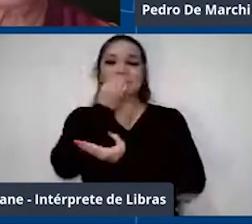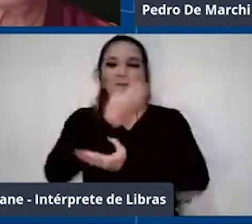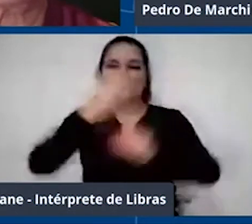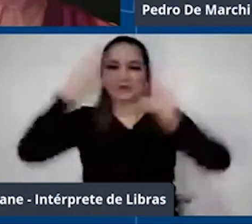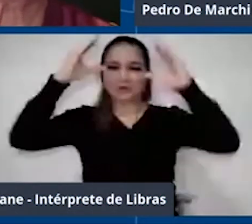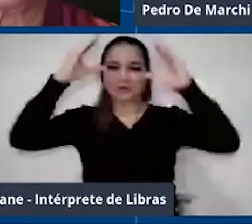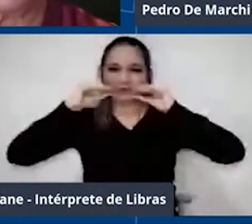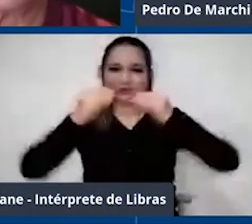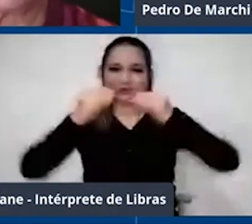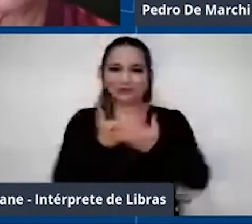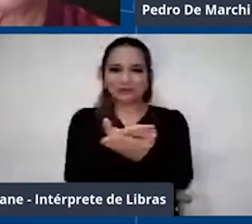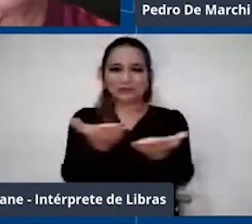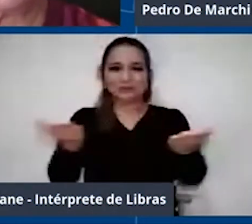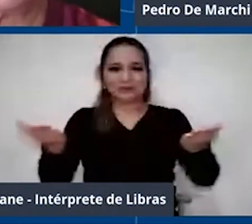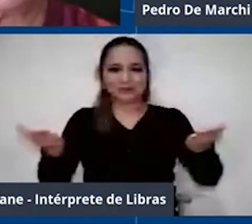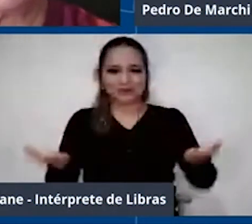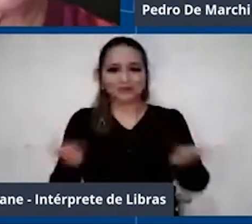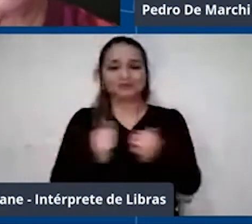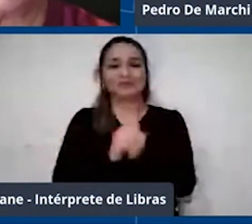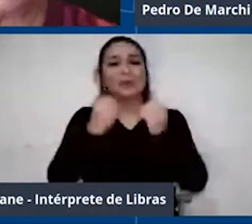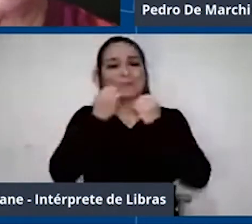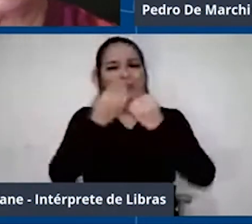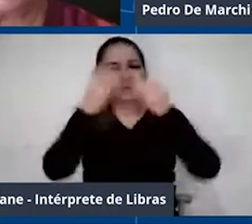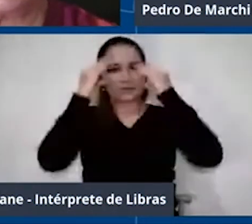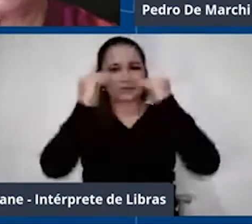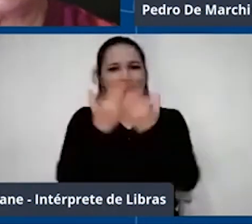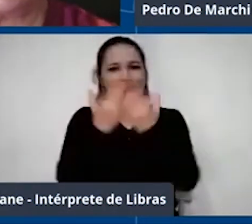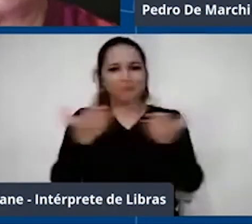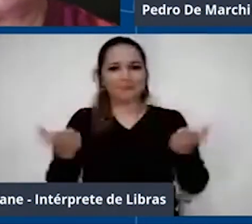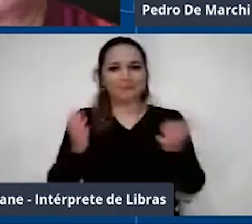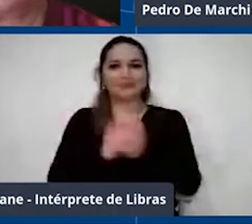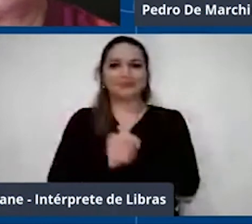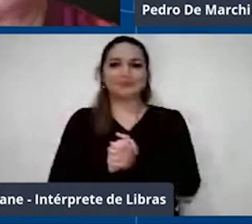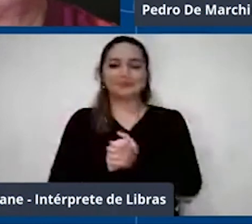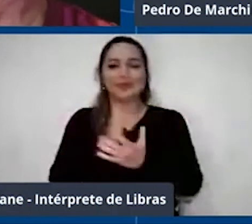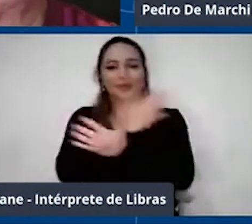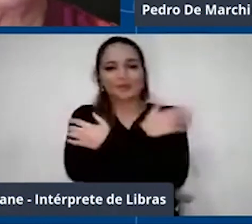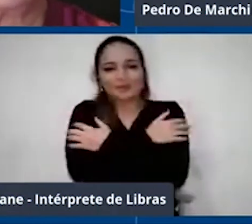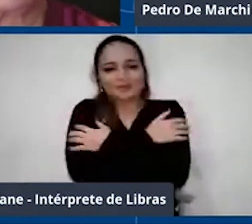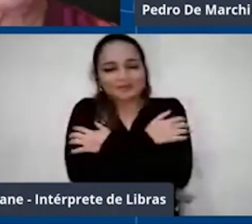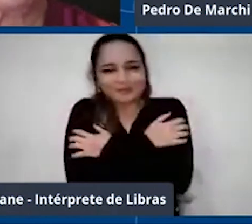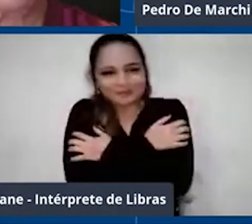boa noite para a senhora secretária Ana Amélia Lemos. Um